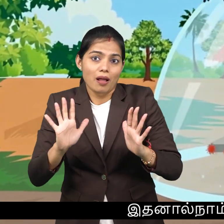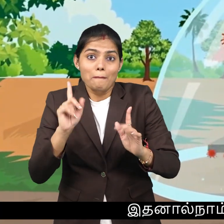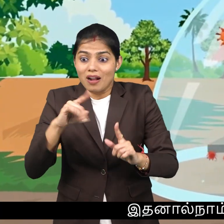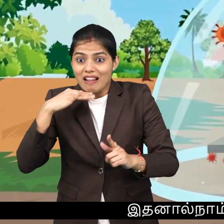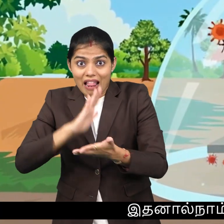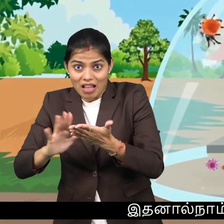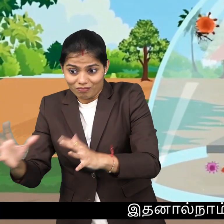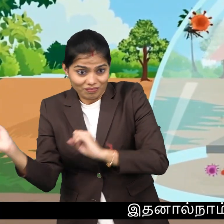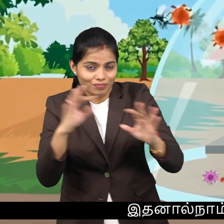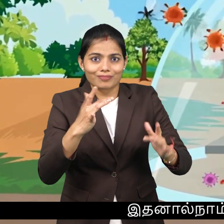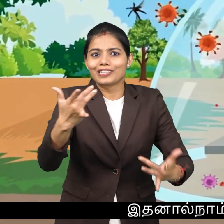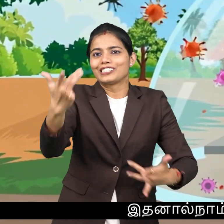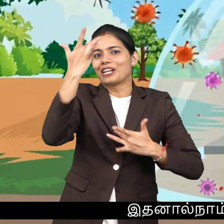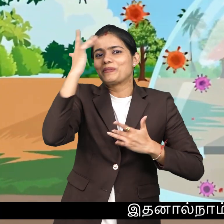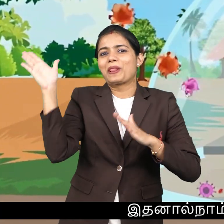நோய்வாய்ப்பட மாட்டோம்.